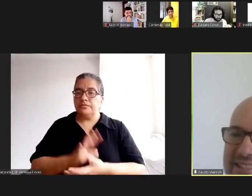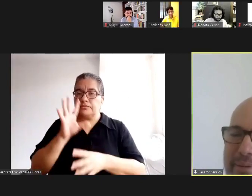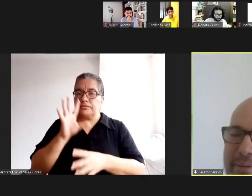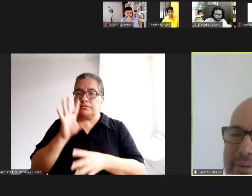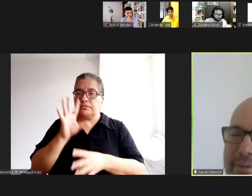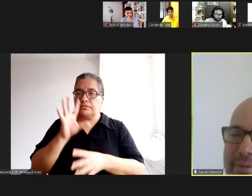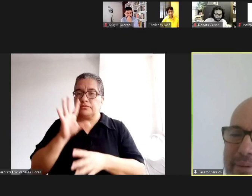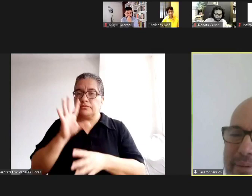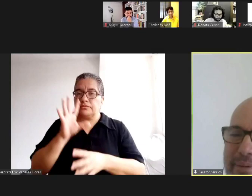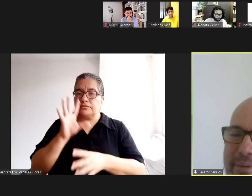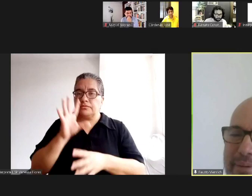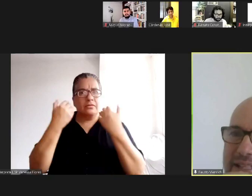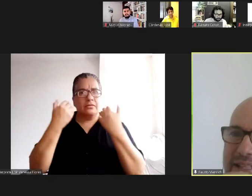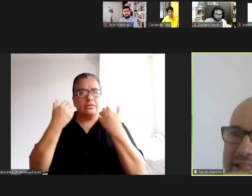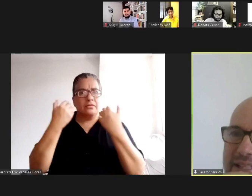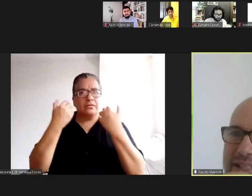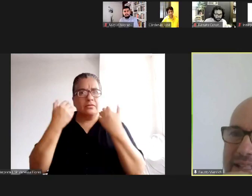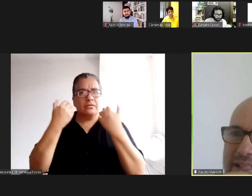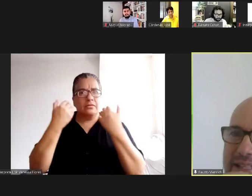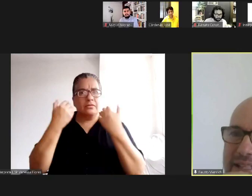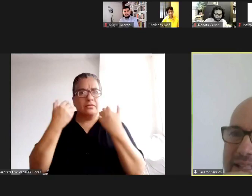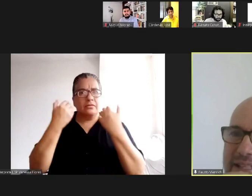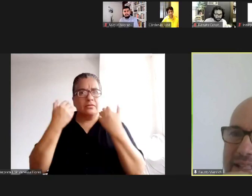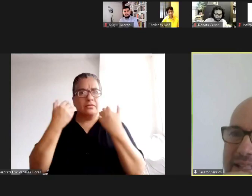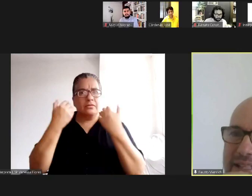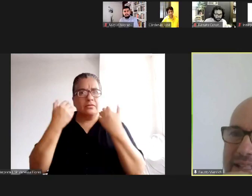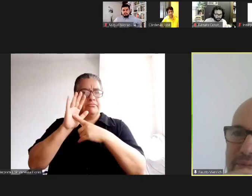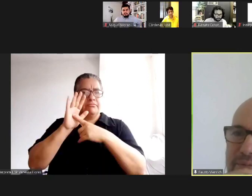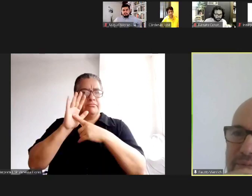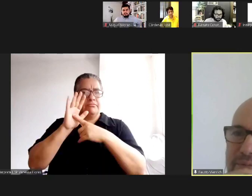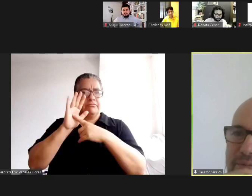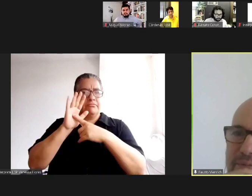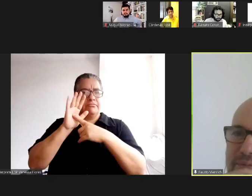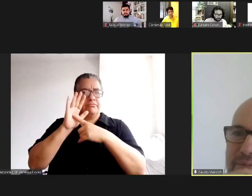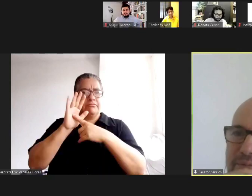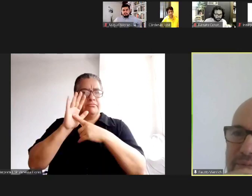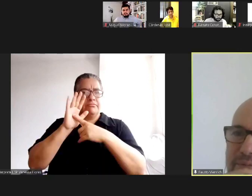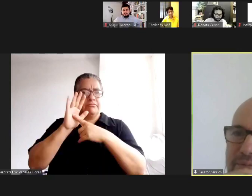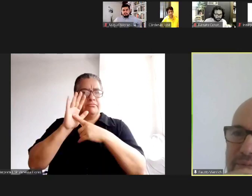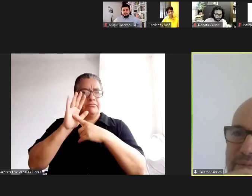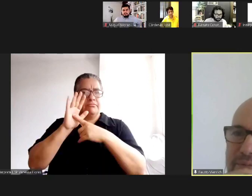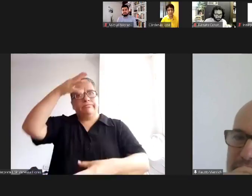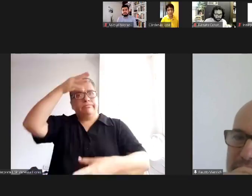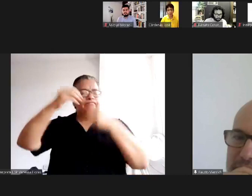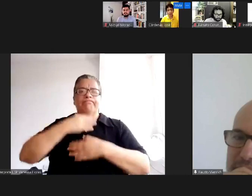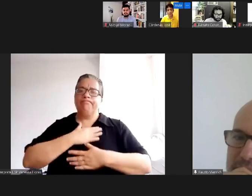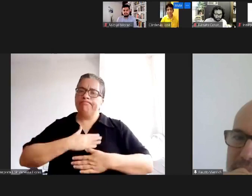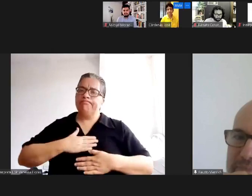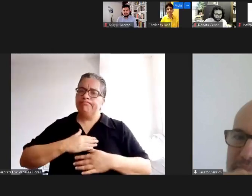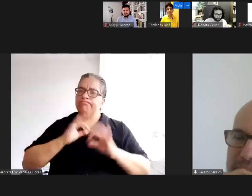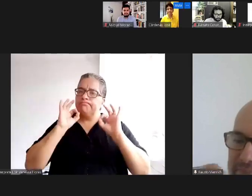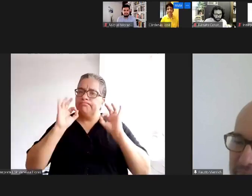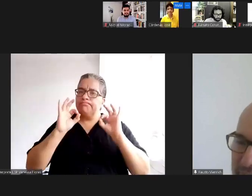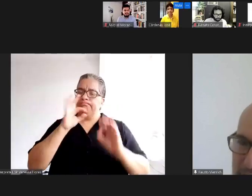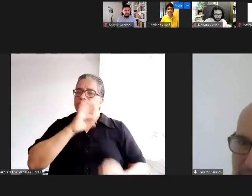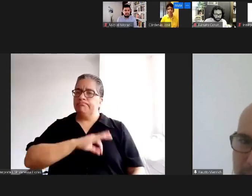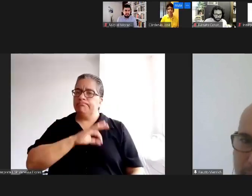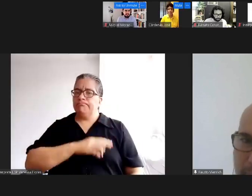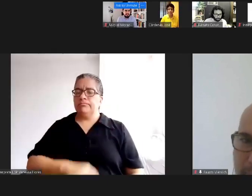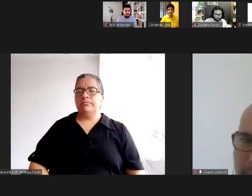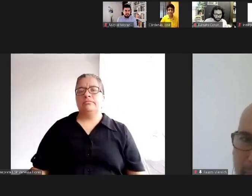que ya estaban dando, ¿no? Y que evidentemente ha sido muy enriquecedor. Gracias, Fausto. Miguel.